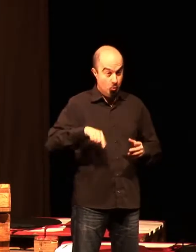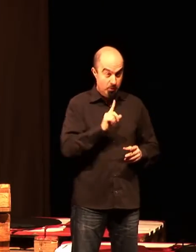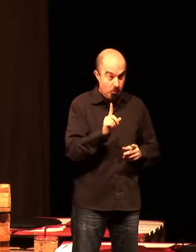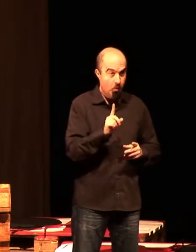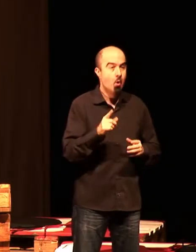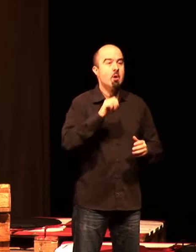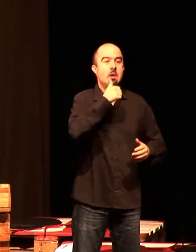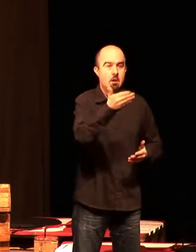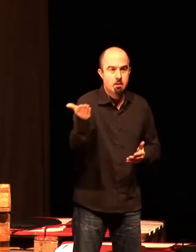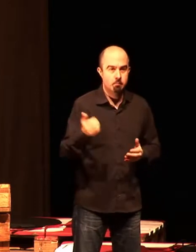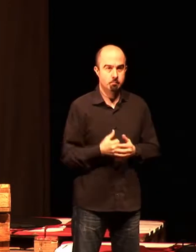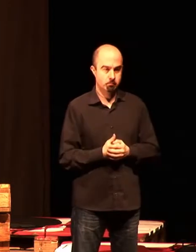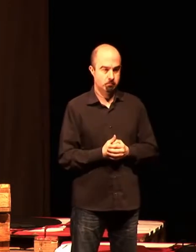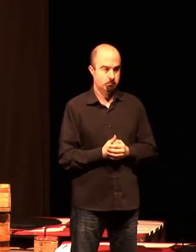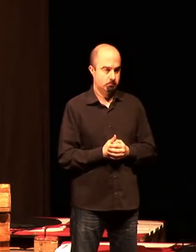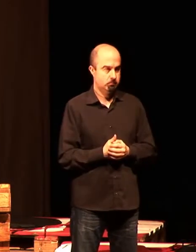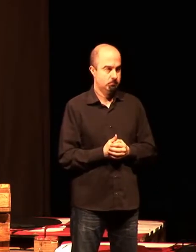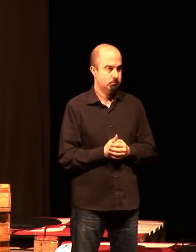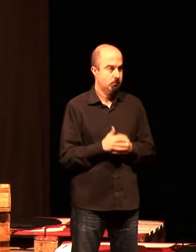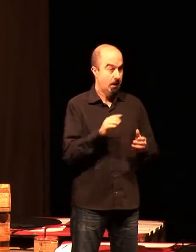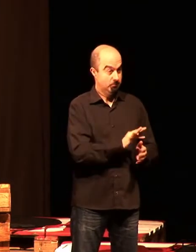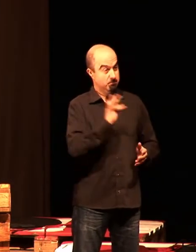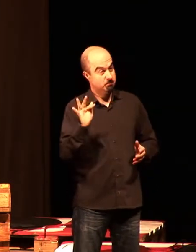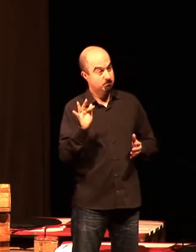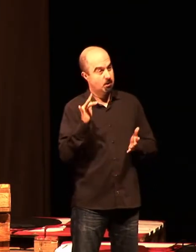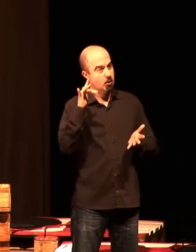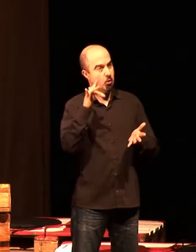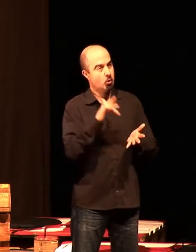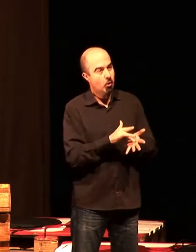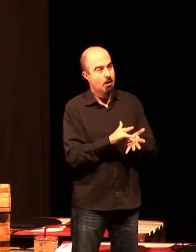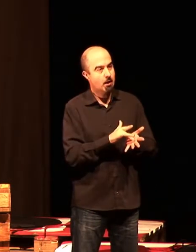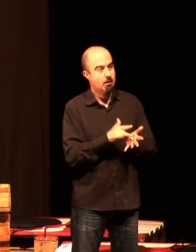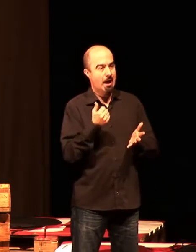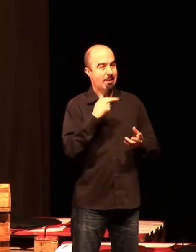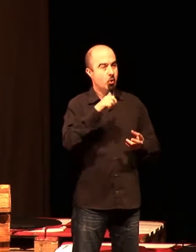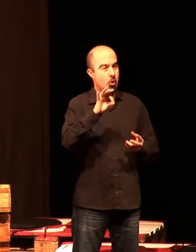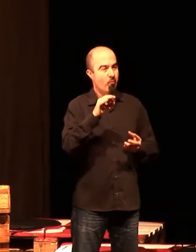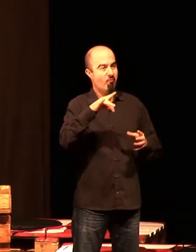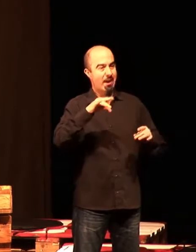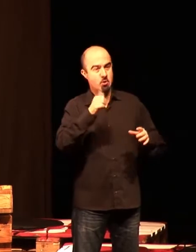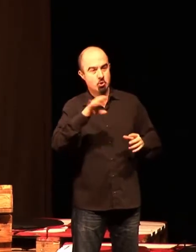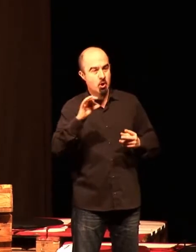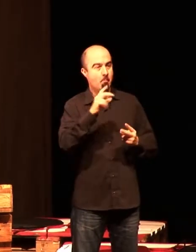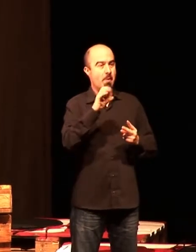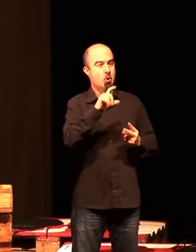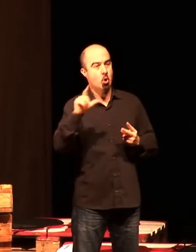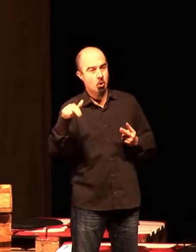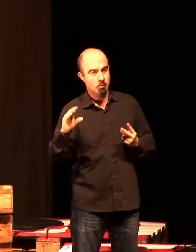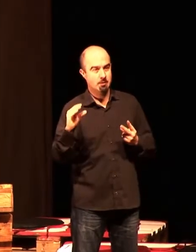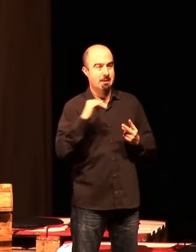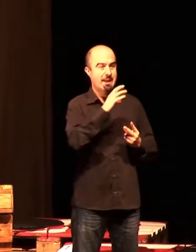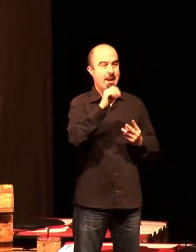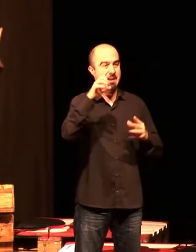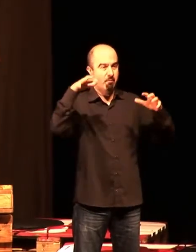nosaltres, qui? A continuació donarem pas a Antonio Baños, Pau Llong